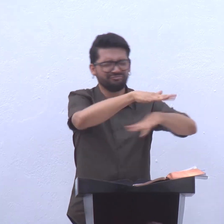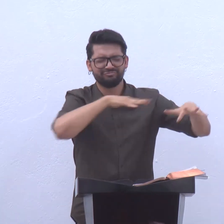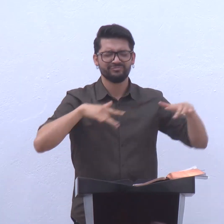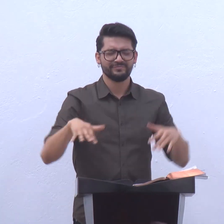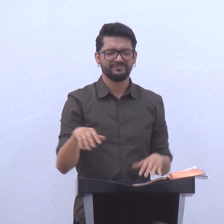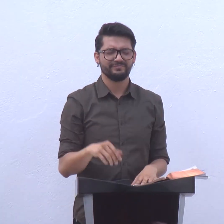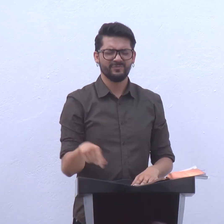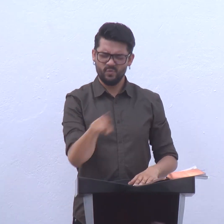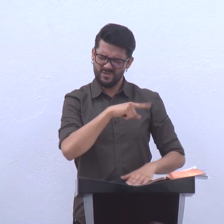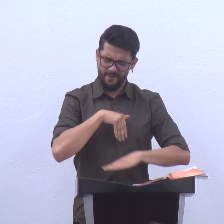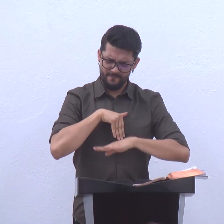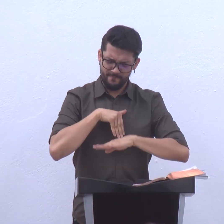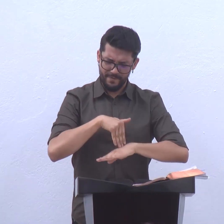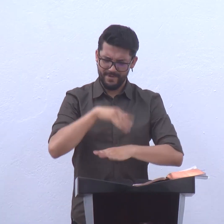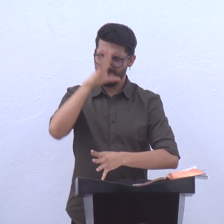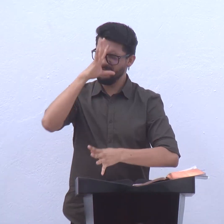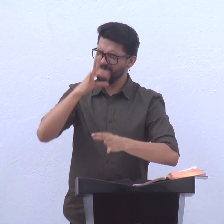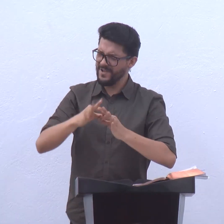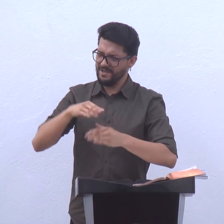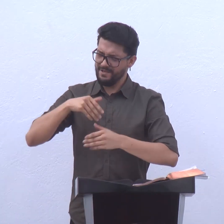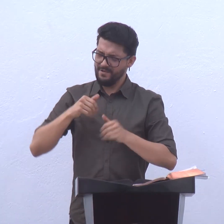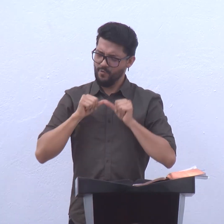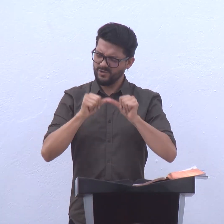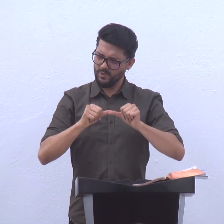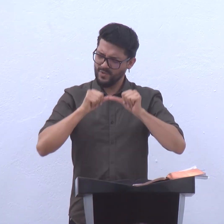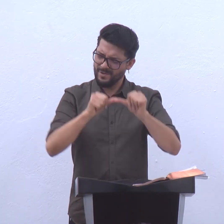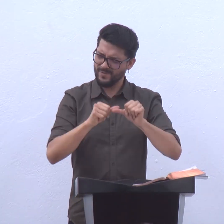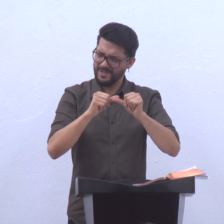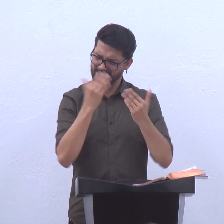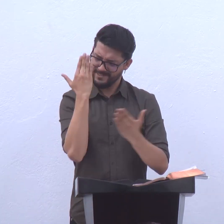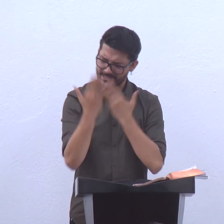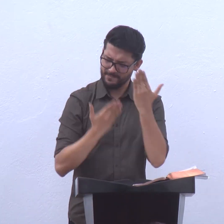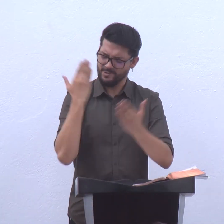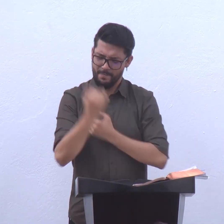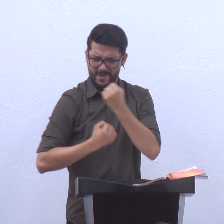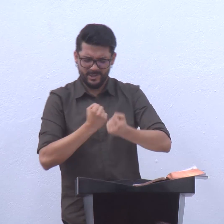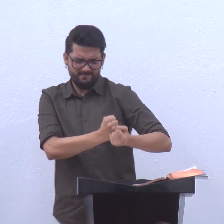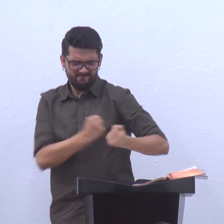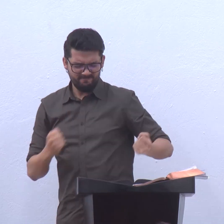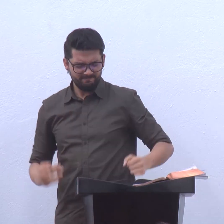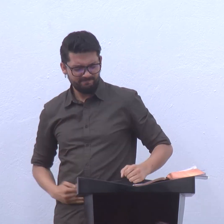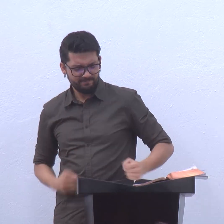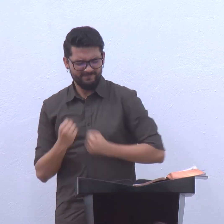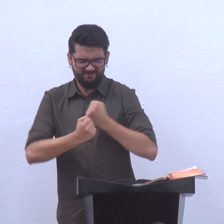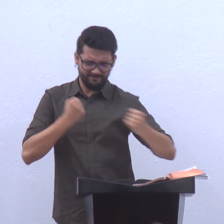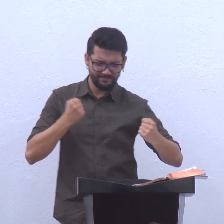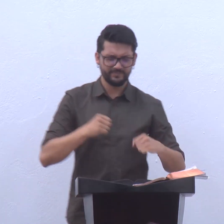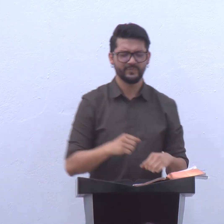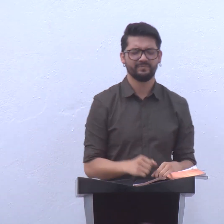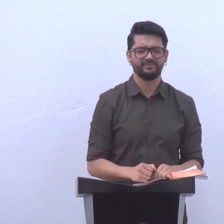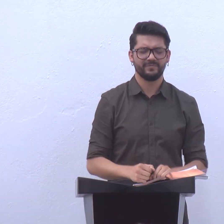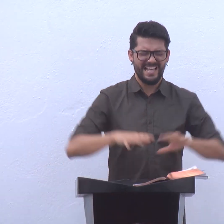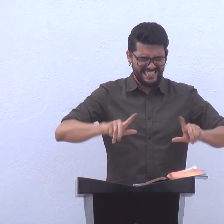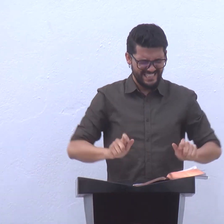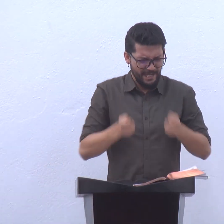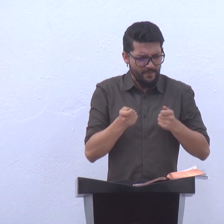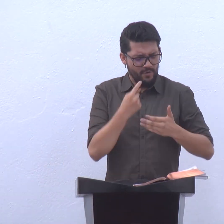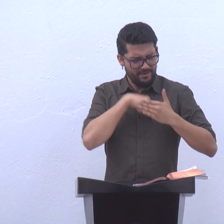año? Cambios. Palabra Viva se va a meter en el río del Espíritu y en fe va a caminar en ti. Se va no solamente a amarrar